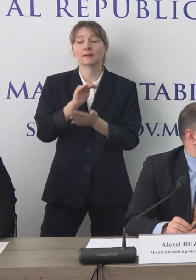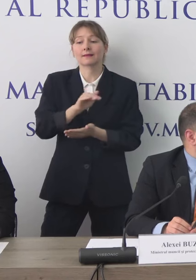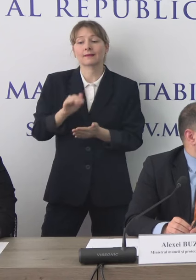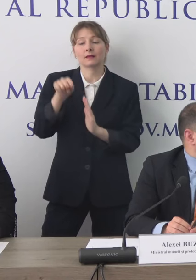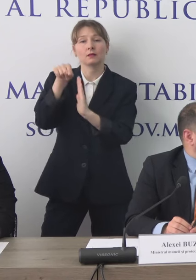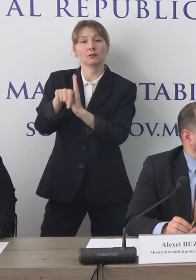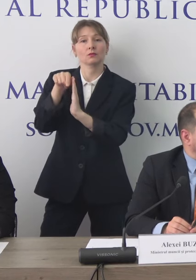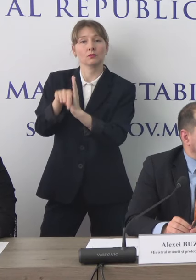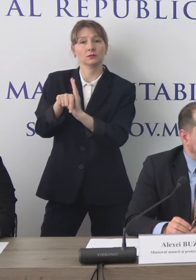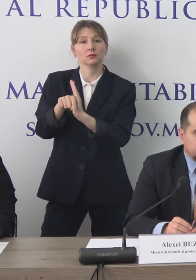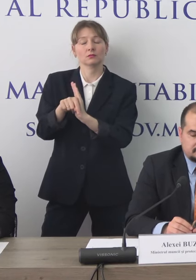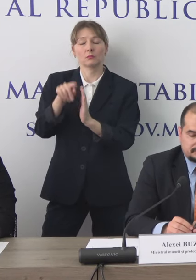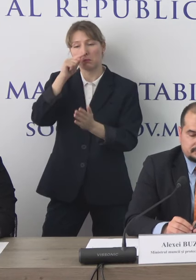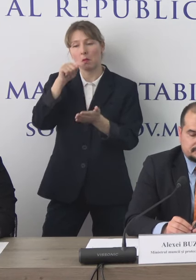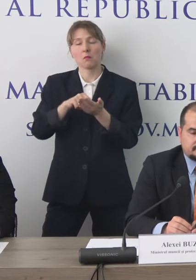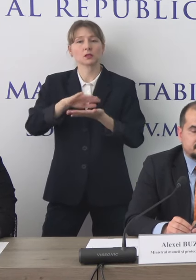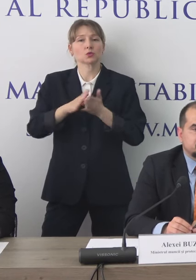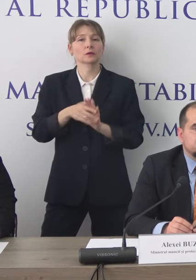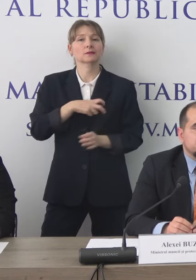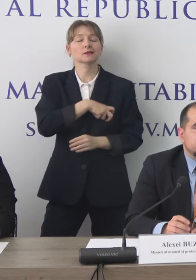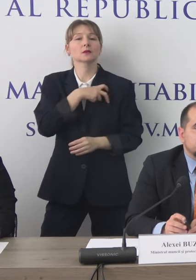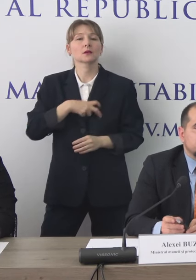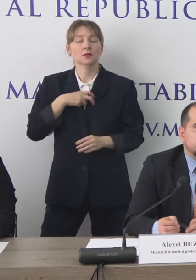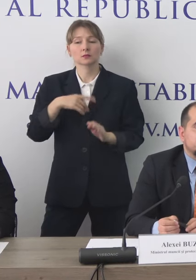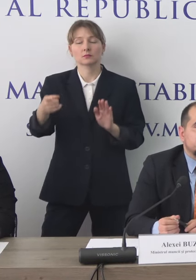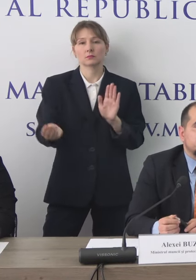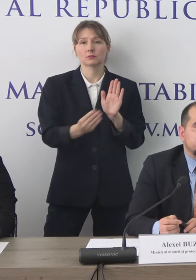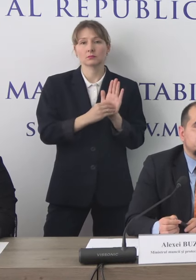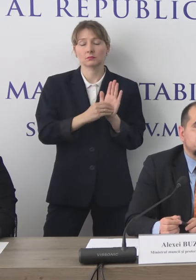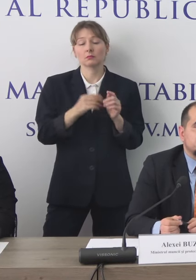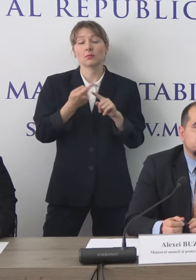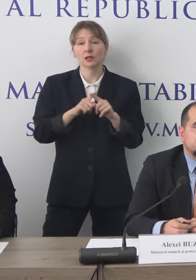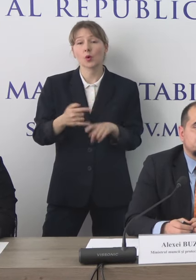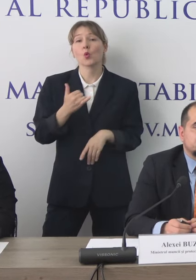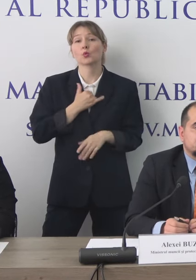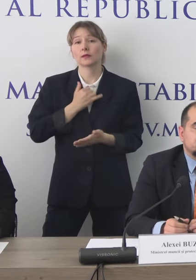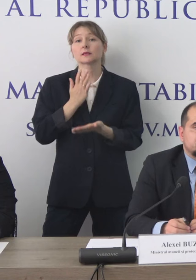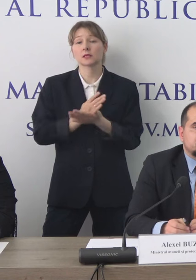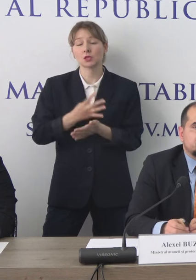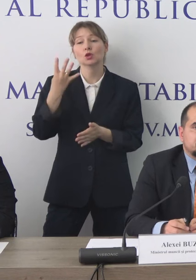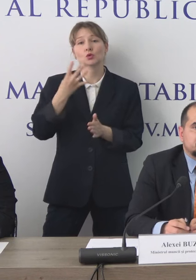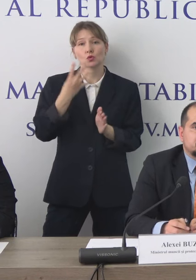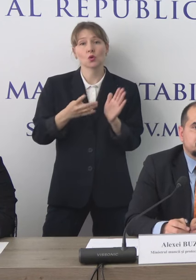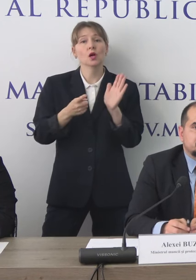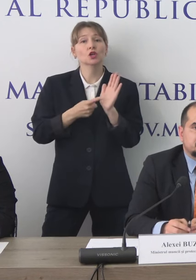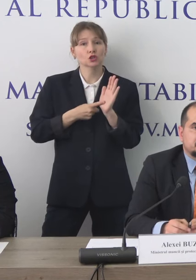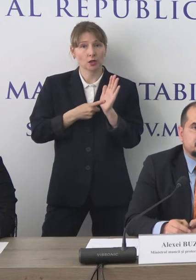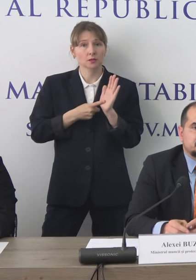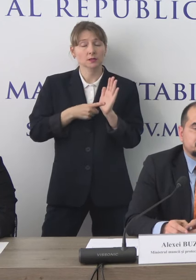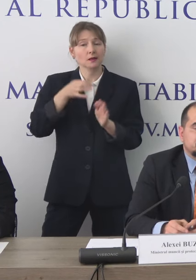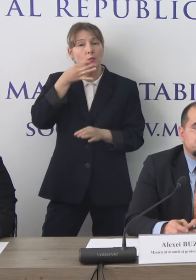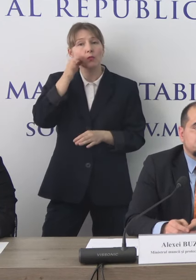un copil aflat în situație de risc. Cum s-a menționat, la moment avem 46 de specialiști în toată